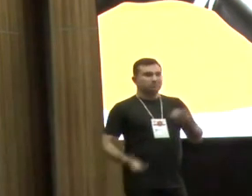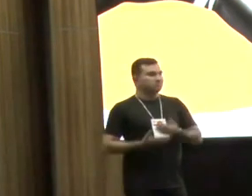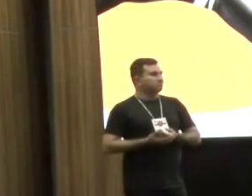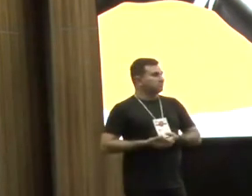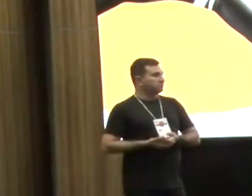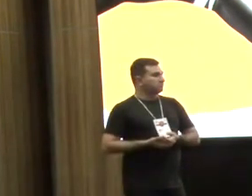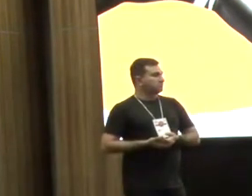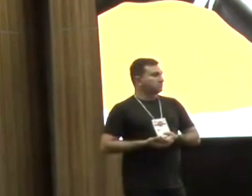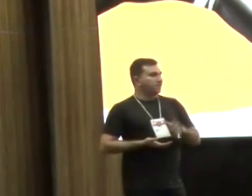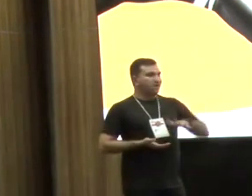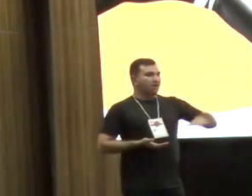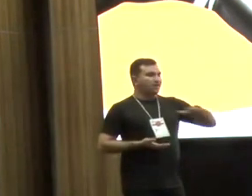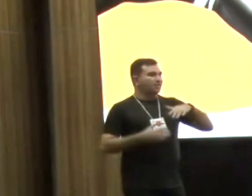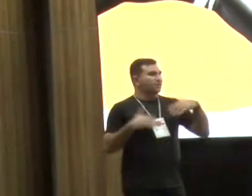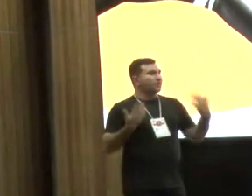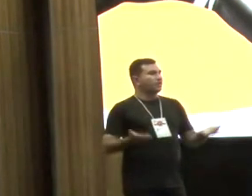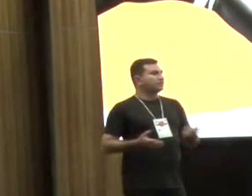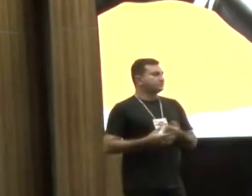Tá bom.